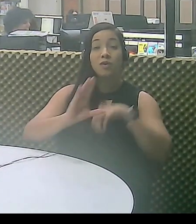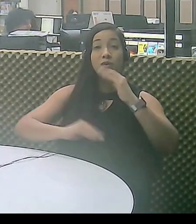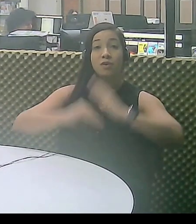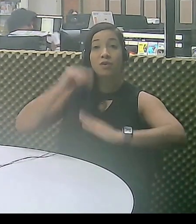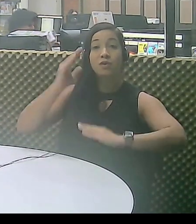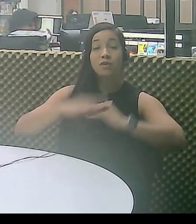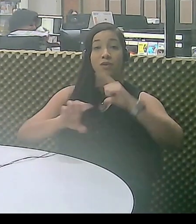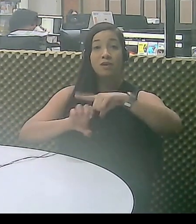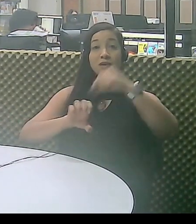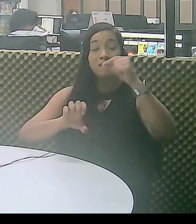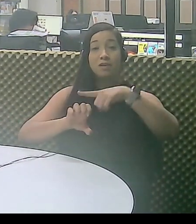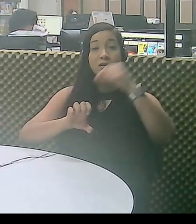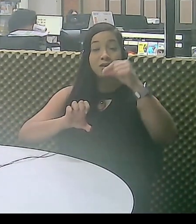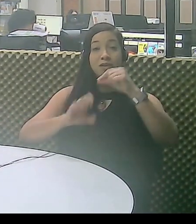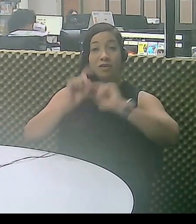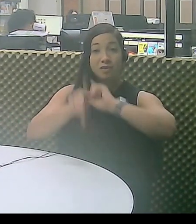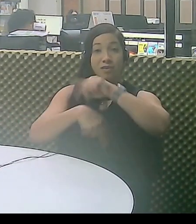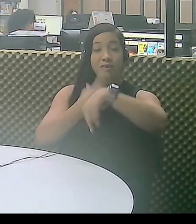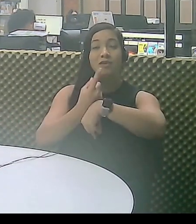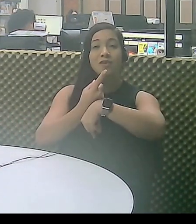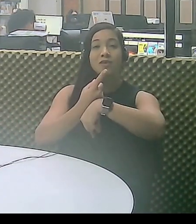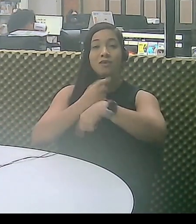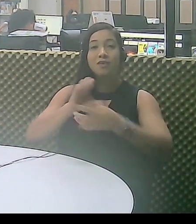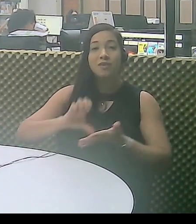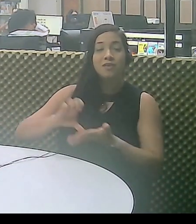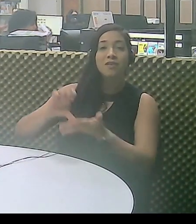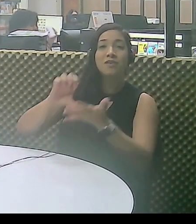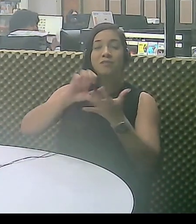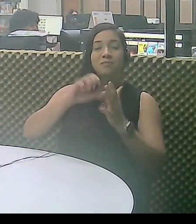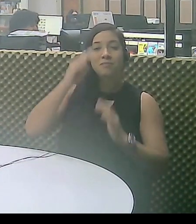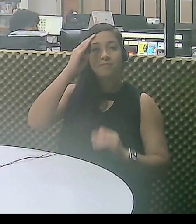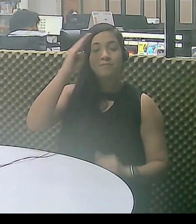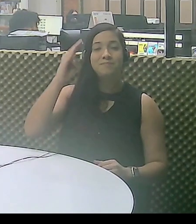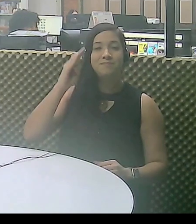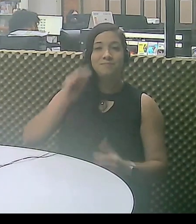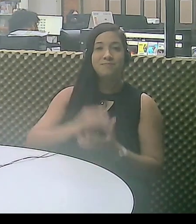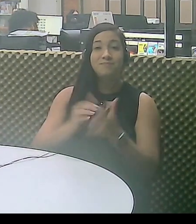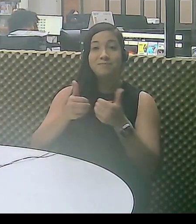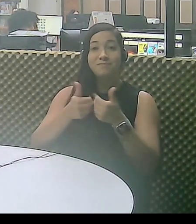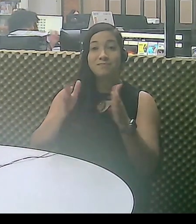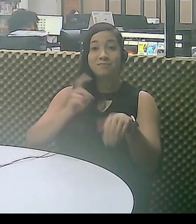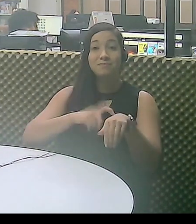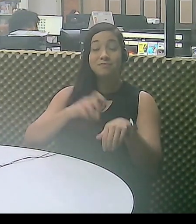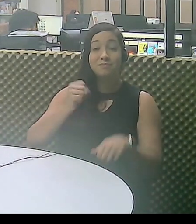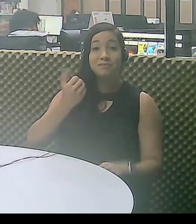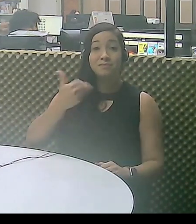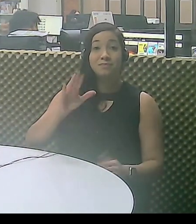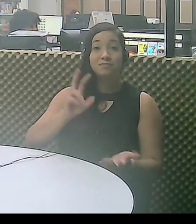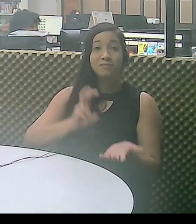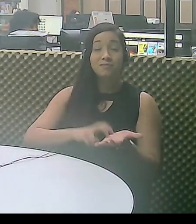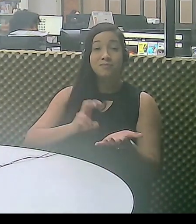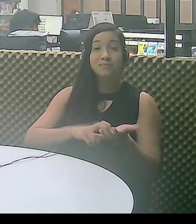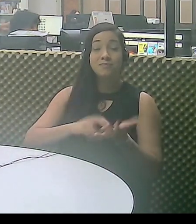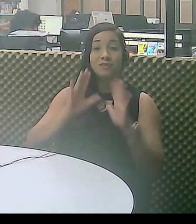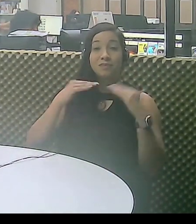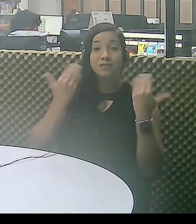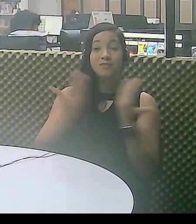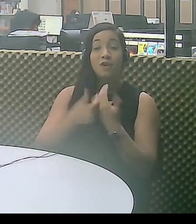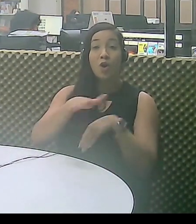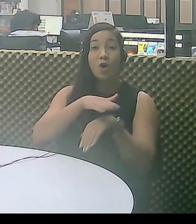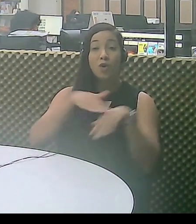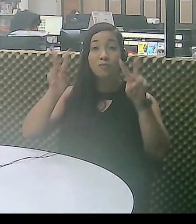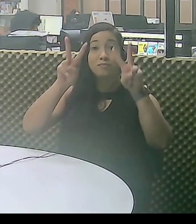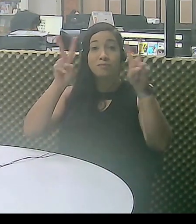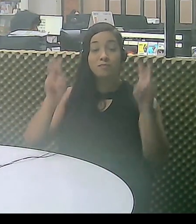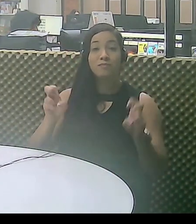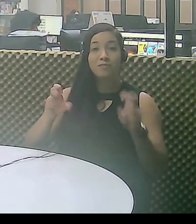em empreendedorismo e inovação estão entre os destaques. Na abertura, às 8h30 da manhã, o evento terá mesa redonda com o tema